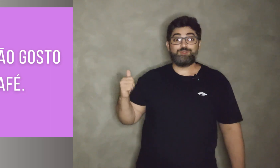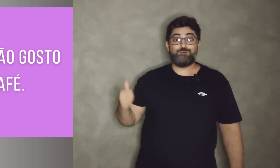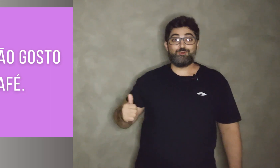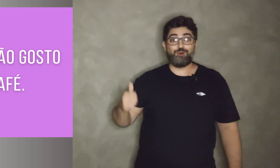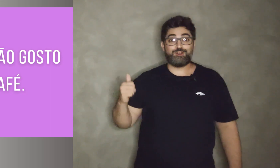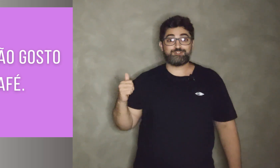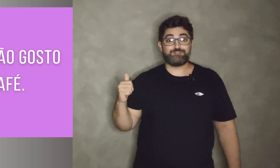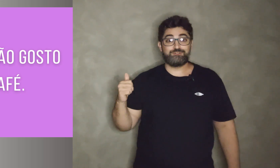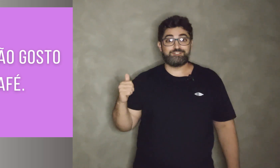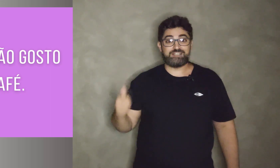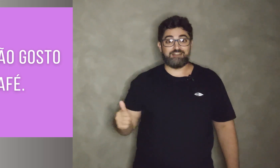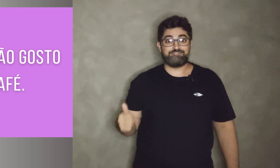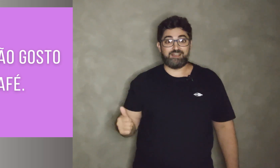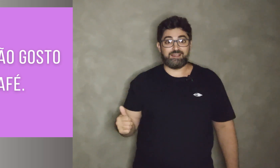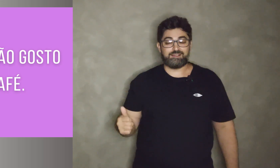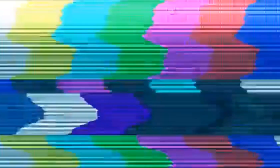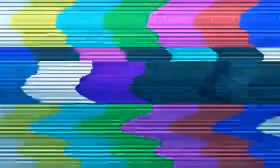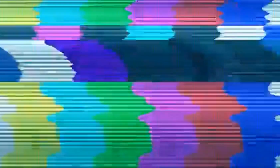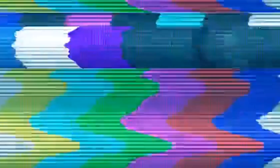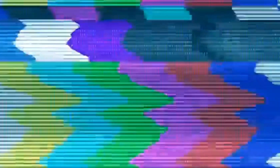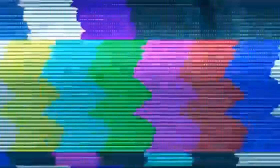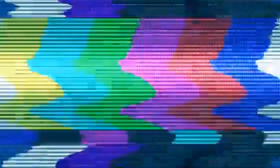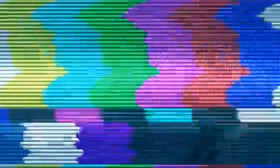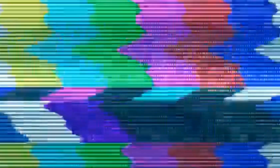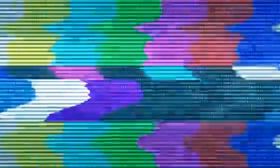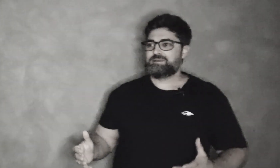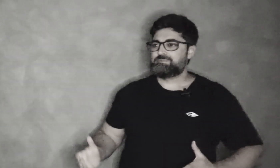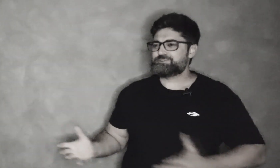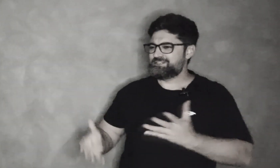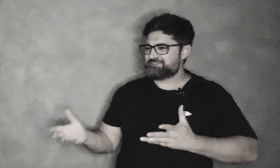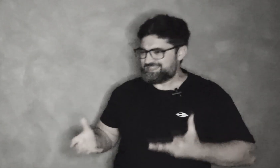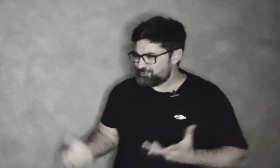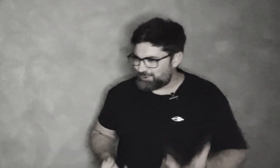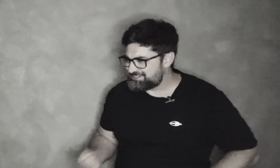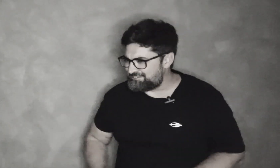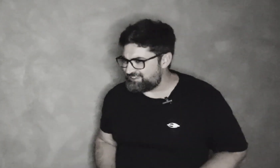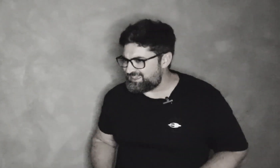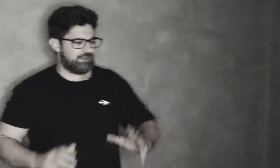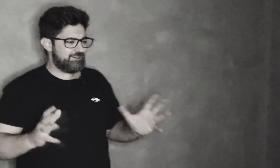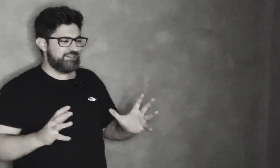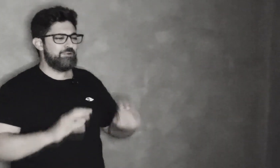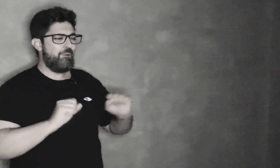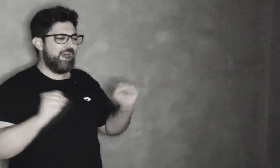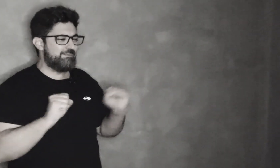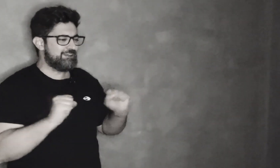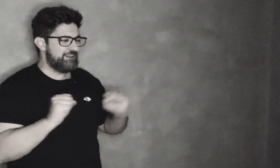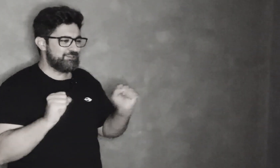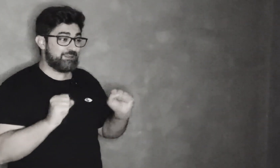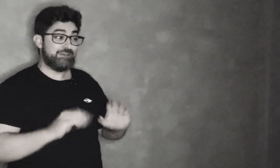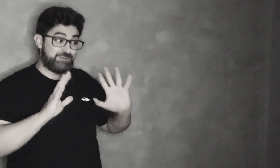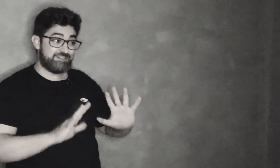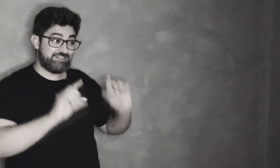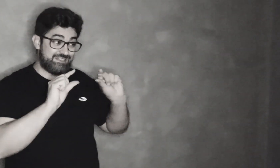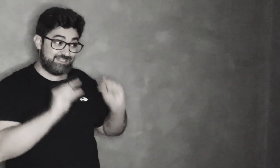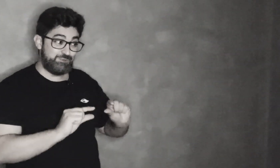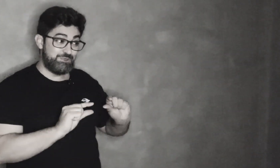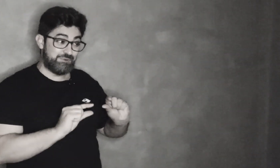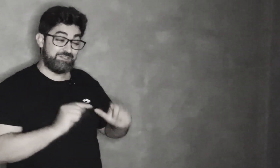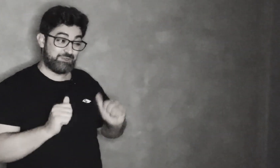não gosto de café. Mas, Rodrigo, você não gosta de café? Claro que não, eu amo café, eu adoro café, preciso, na verdade, até diminuir um pouquinho, tô tomando